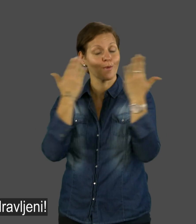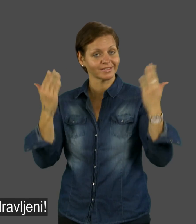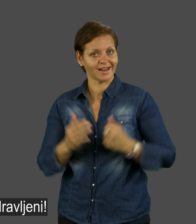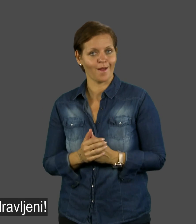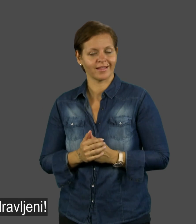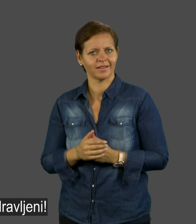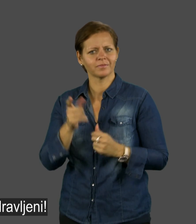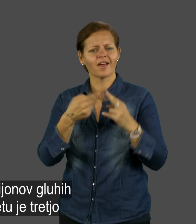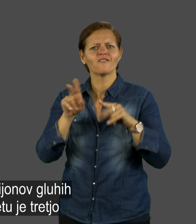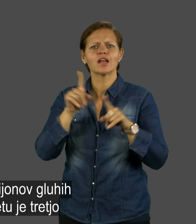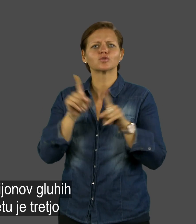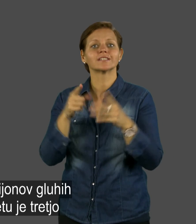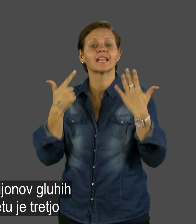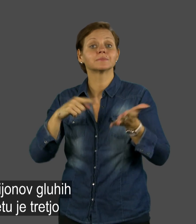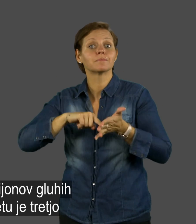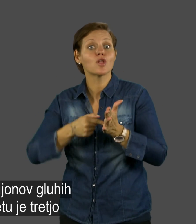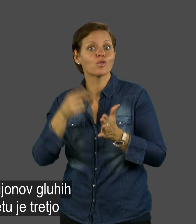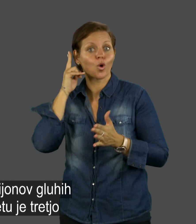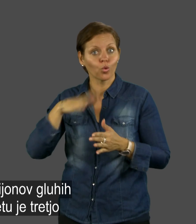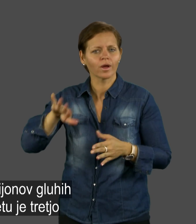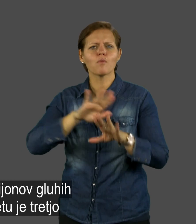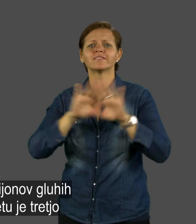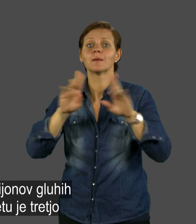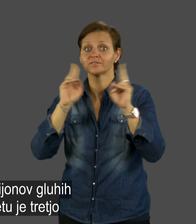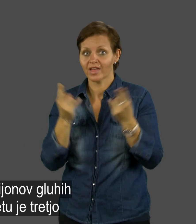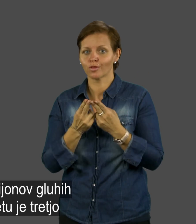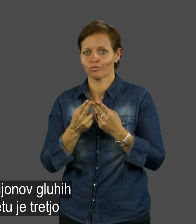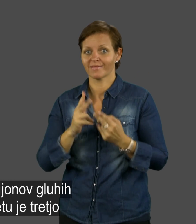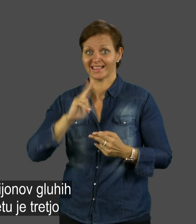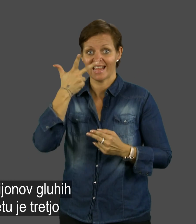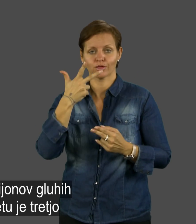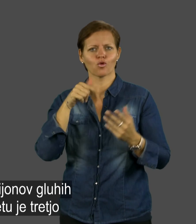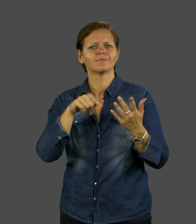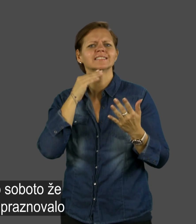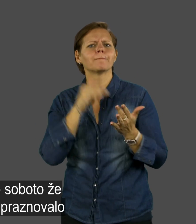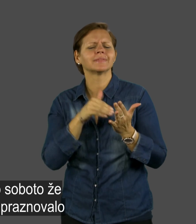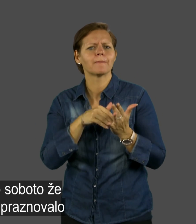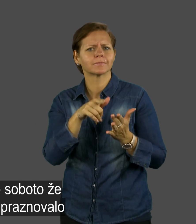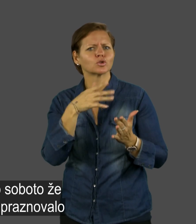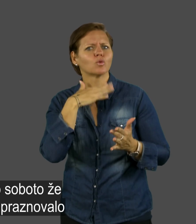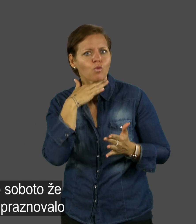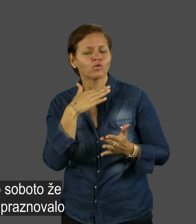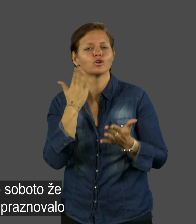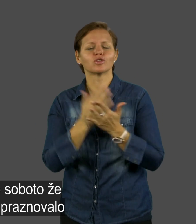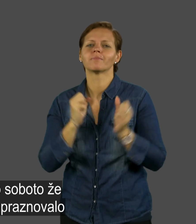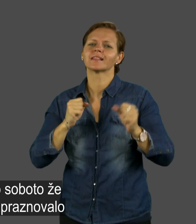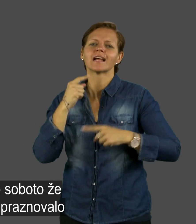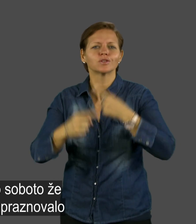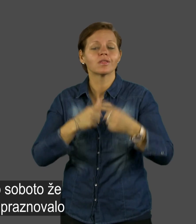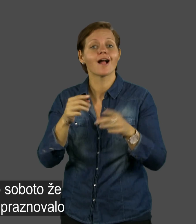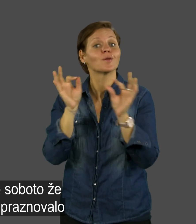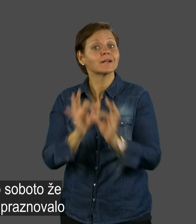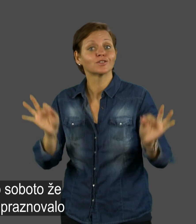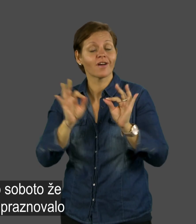Lepo pozdravljeni. Več kot 70 milijonov gluhih po vsem svetu je 3. septembrsko soboto že